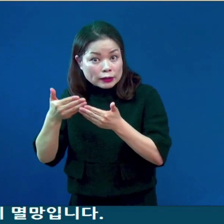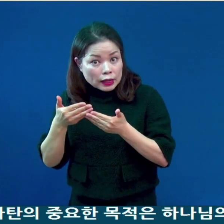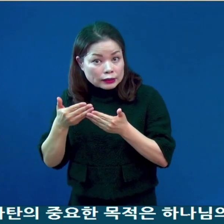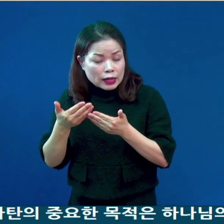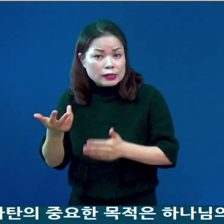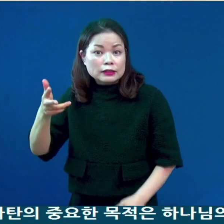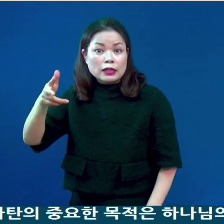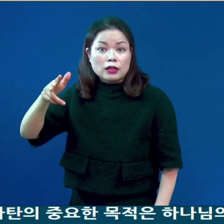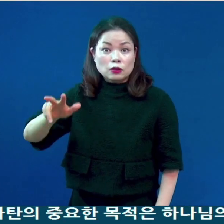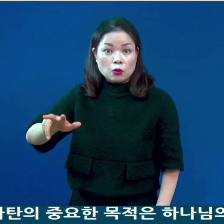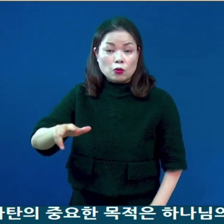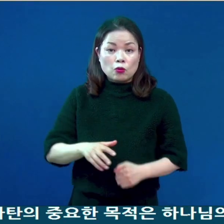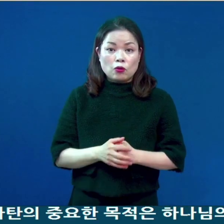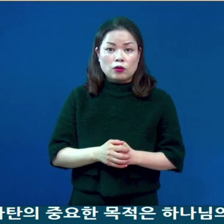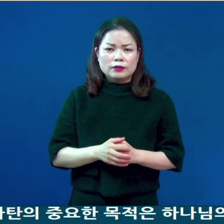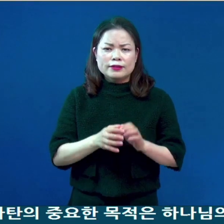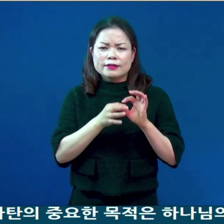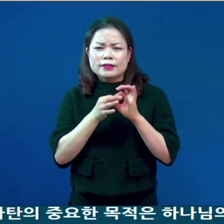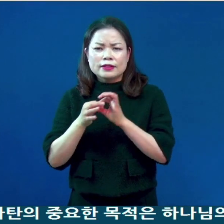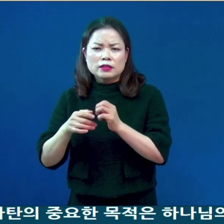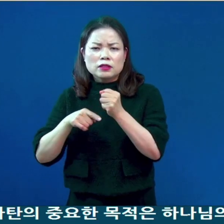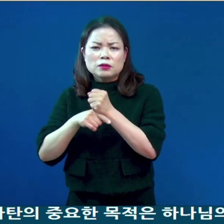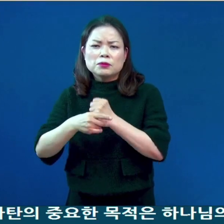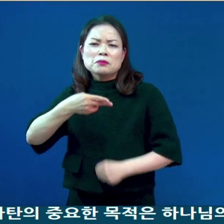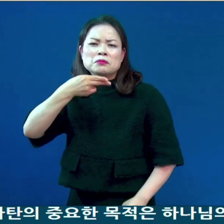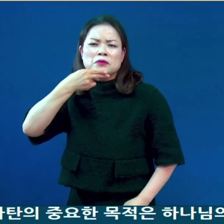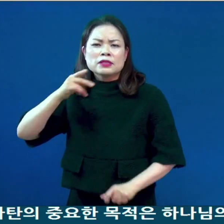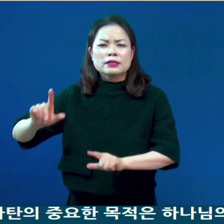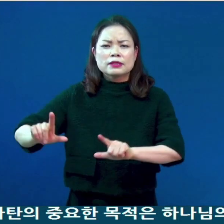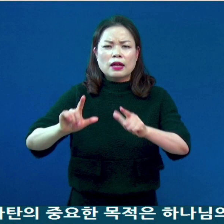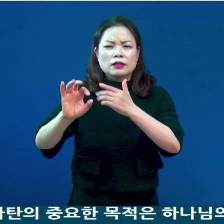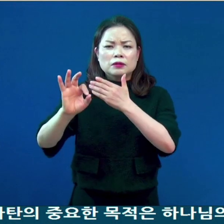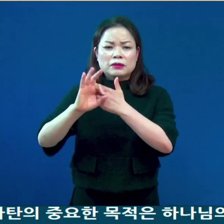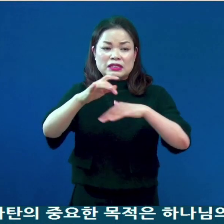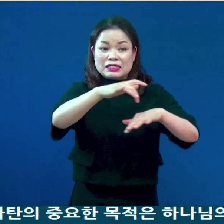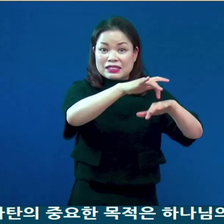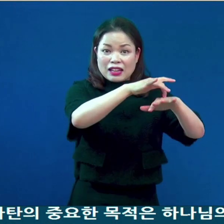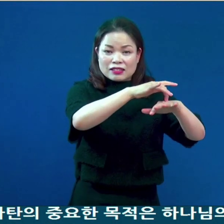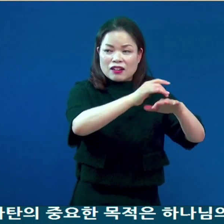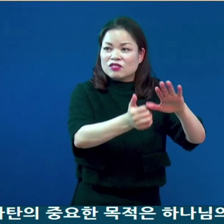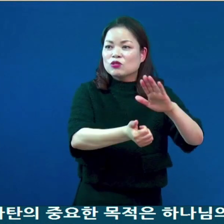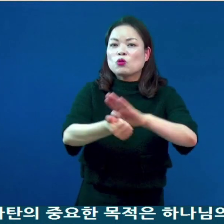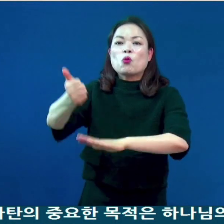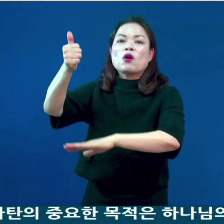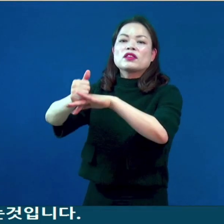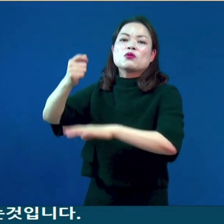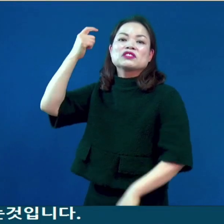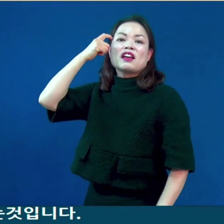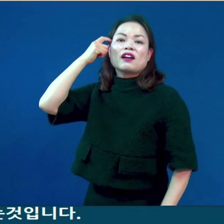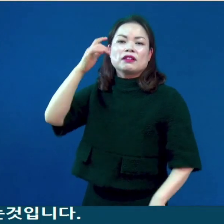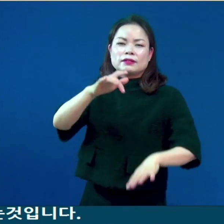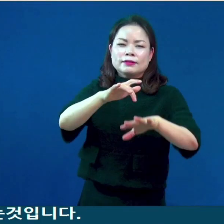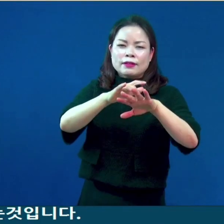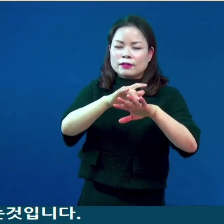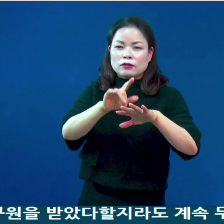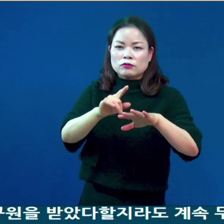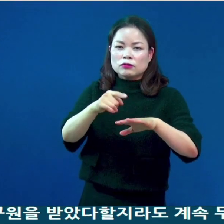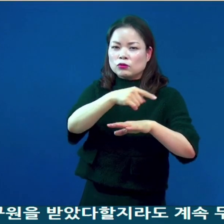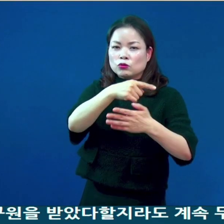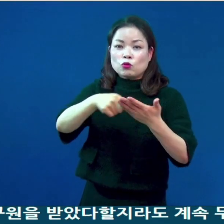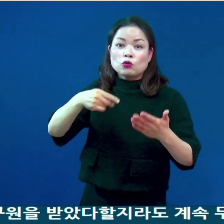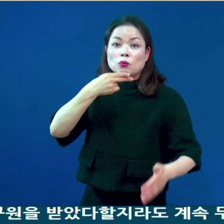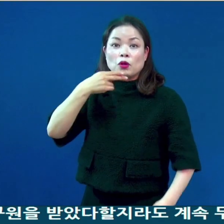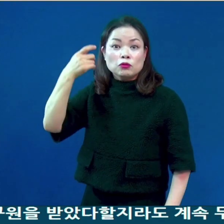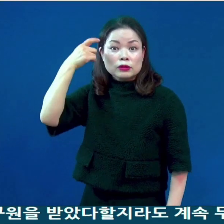받았다 할지라도 계속 무의미하게 산다면 사탄은 성공한 것이죠. 사탄은 하나도 손해볼 게 없는